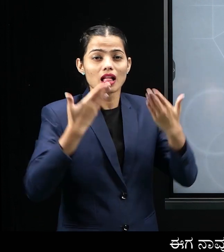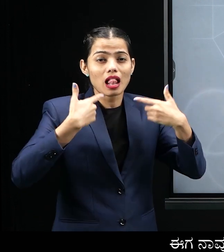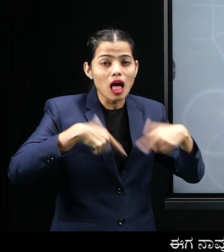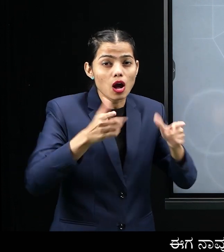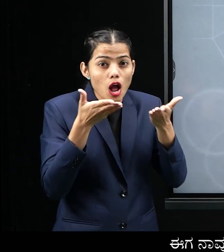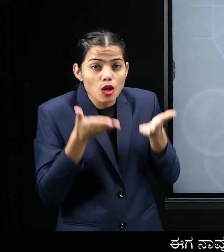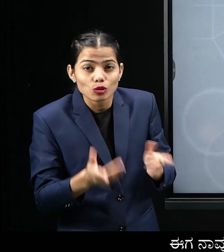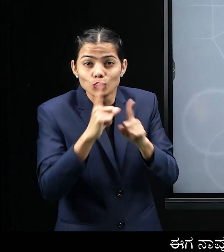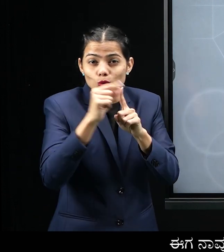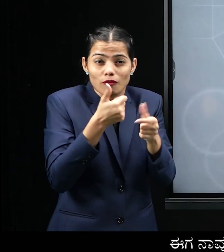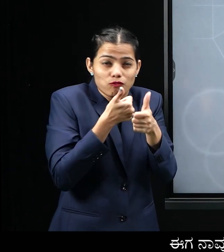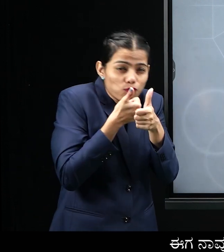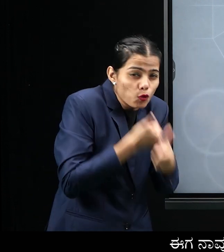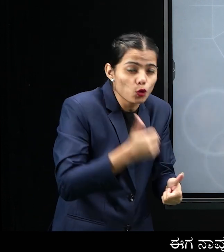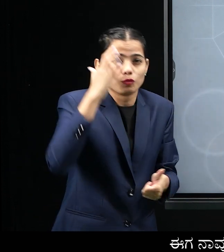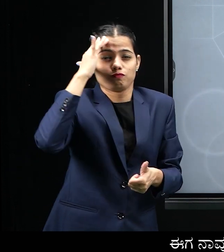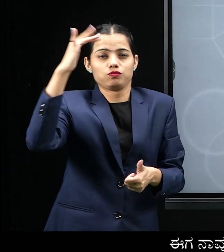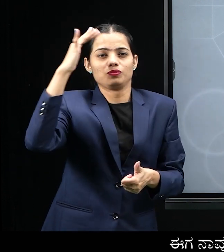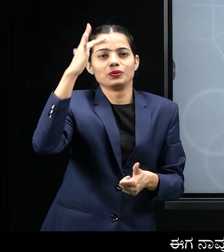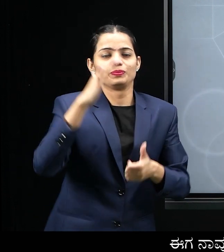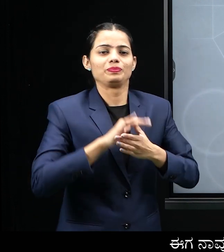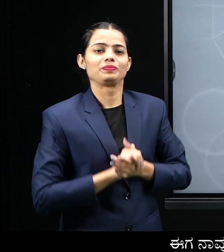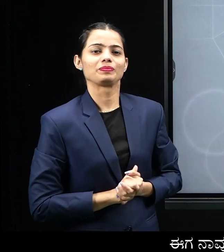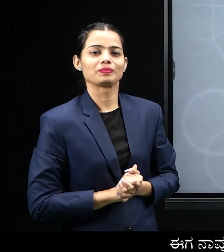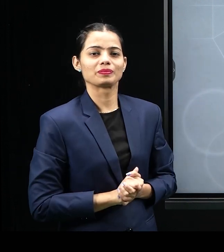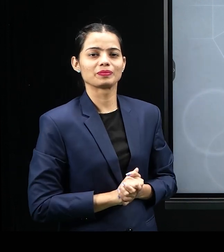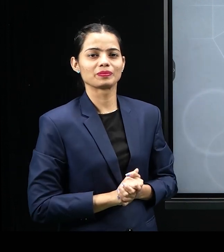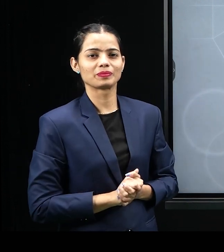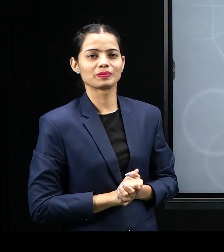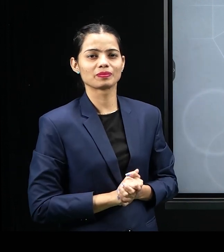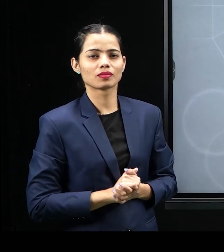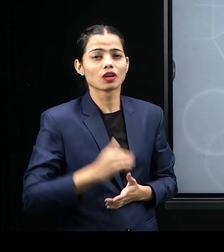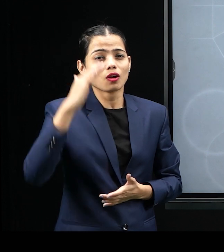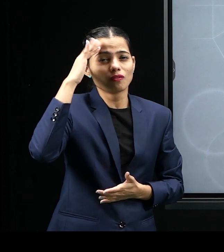ಈಗ ನಾವು ಈ ಕೆಳಗಿನ ಪ್ರಮೇಯವನ್ನು ಸಾಬೀತುಪಡಿಸೋಣ. ಪ್ರಮೇಯ 2.